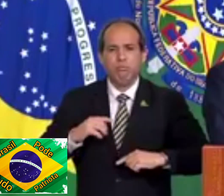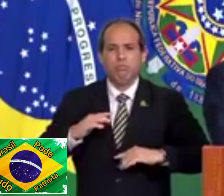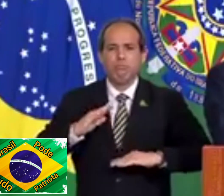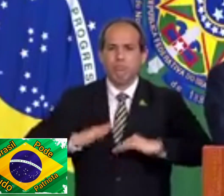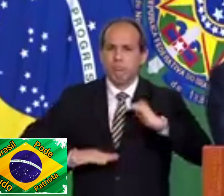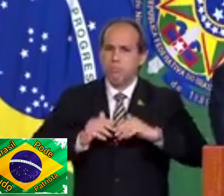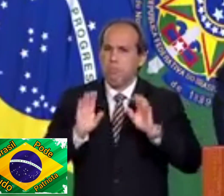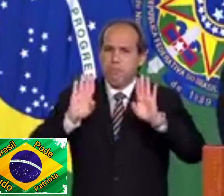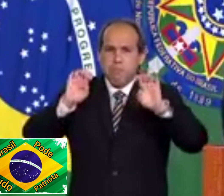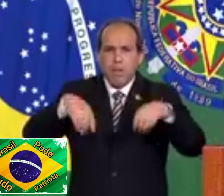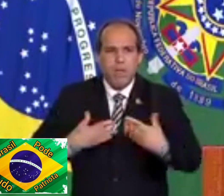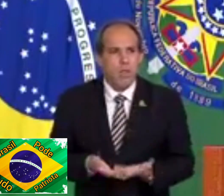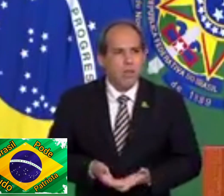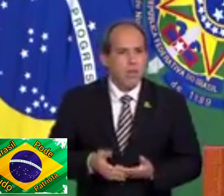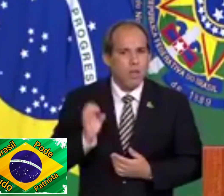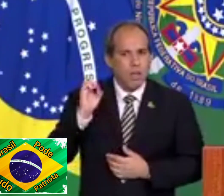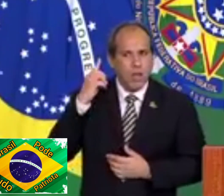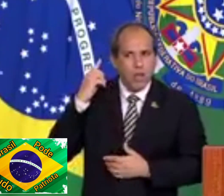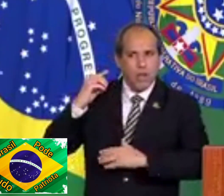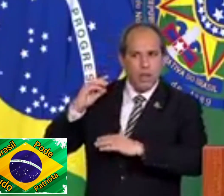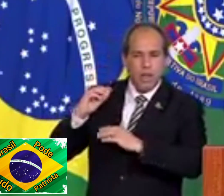de pentatlo militar.